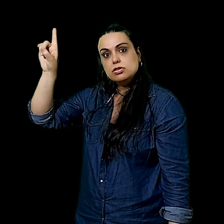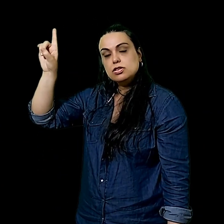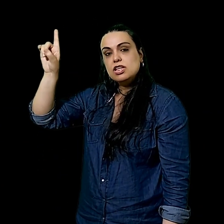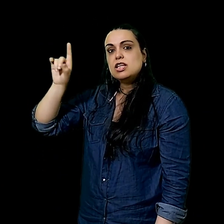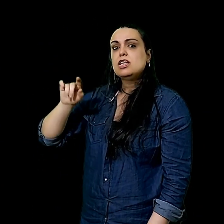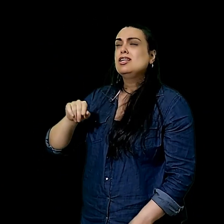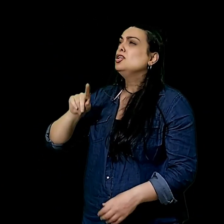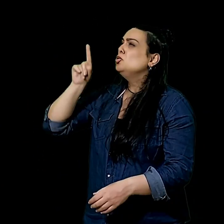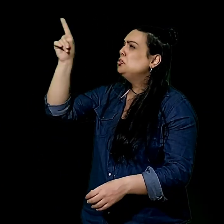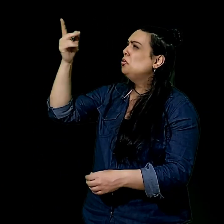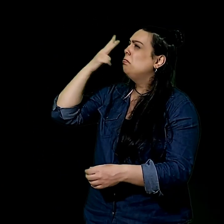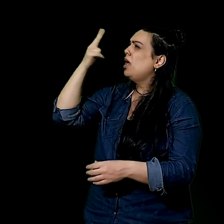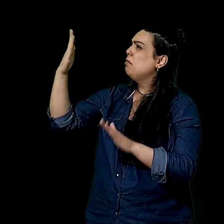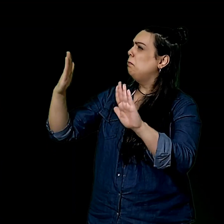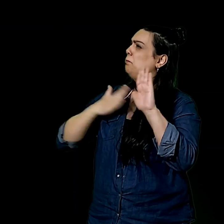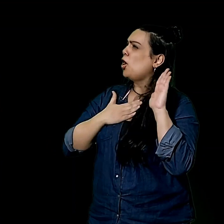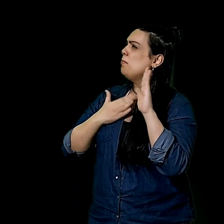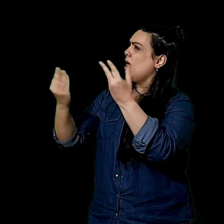E iludido eu fiquei.